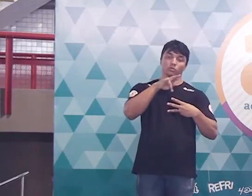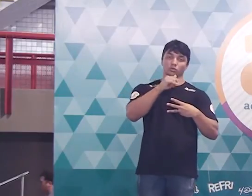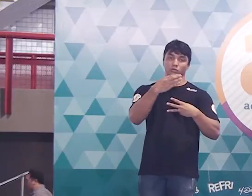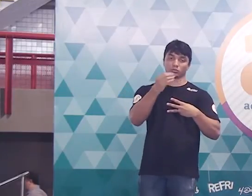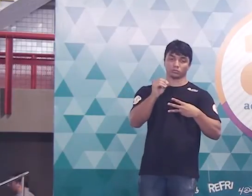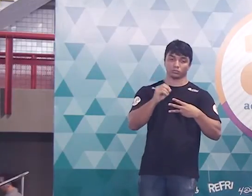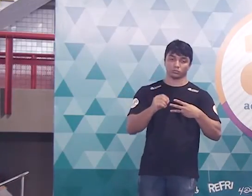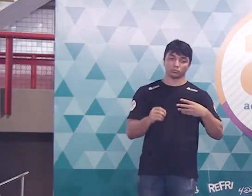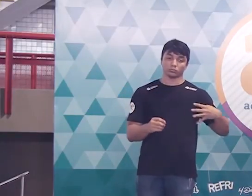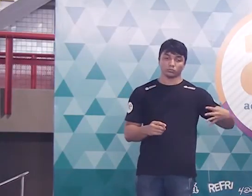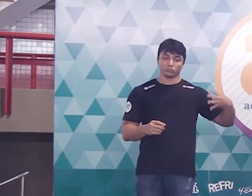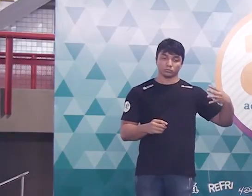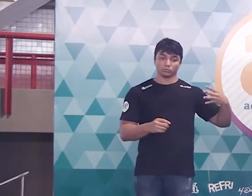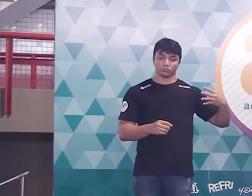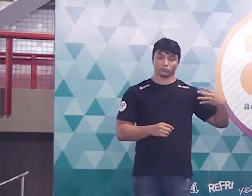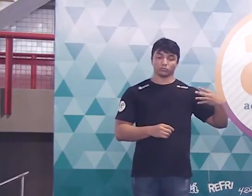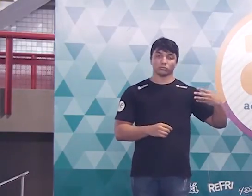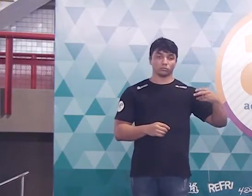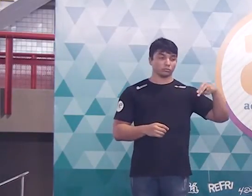nitrosação. 4,